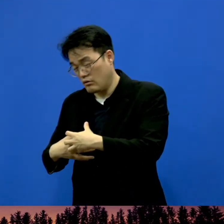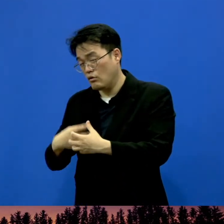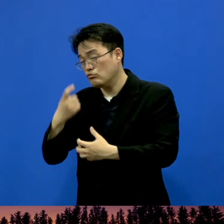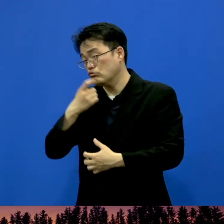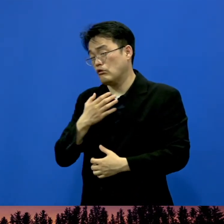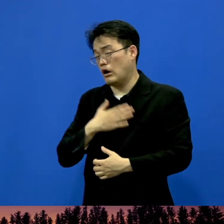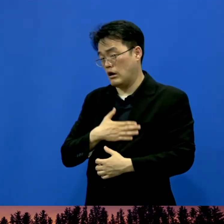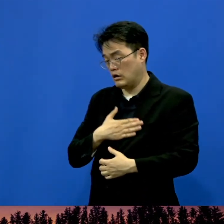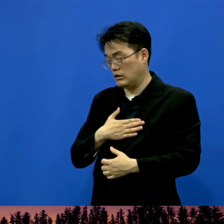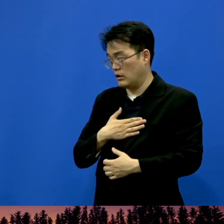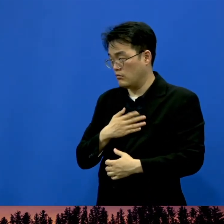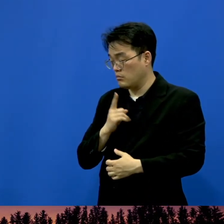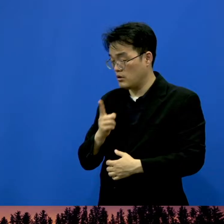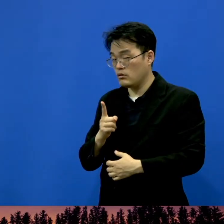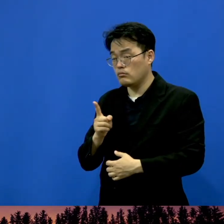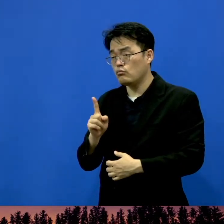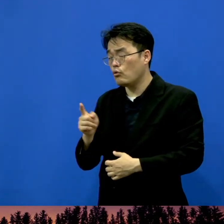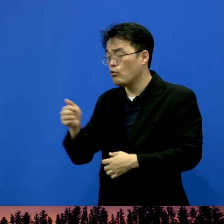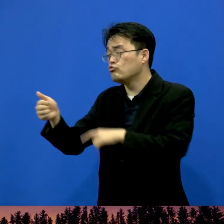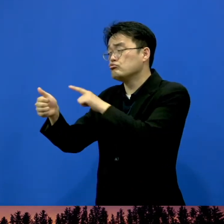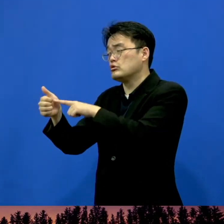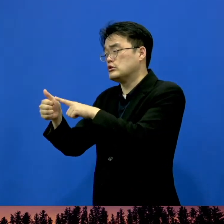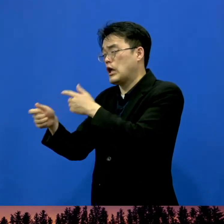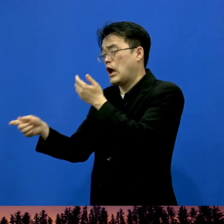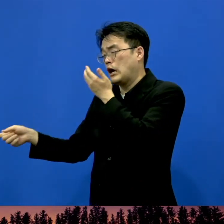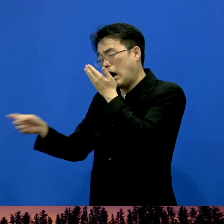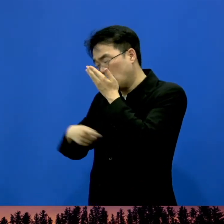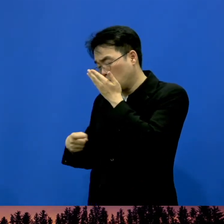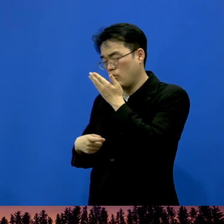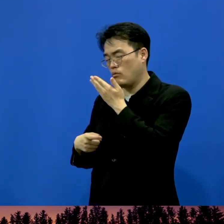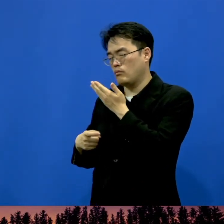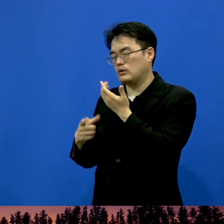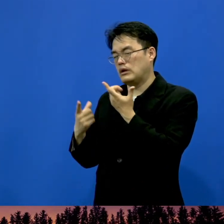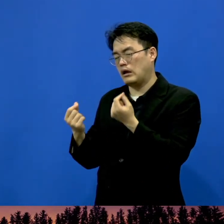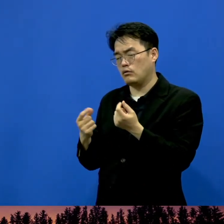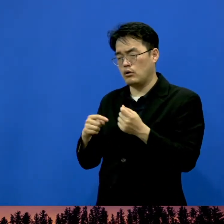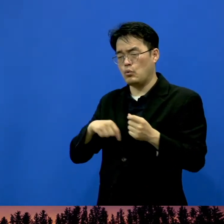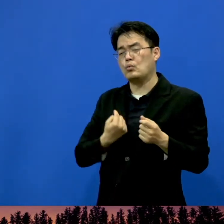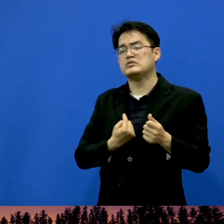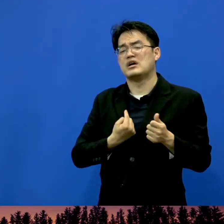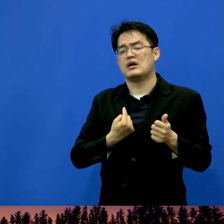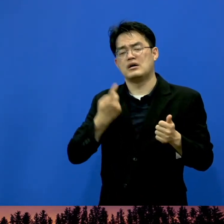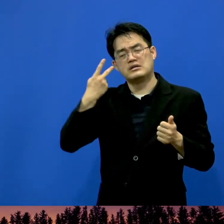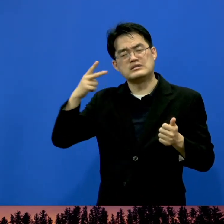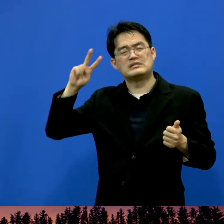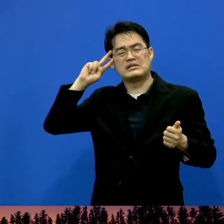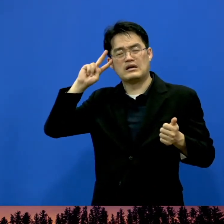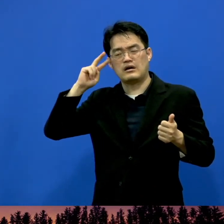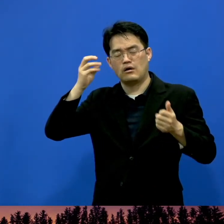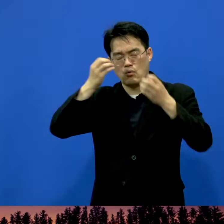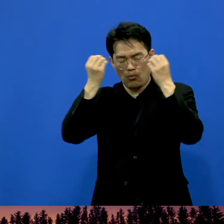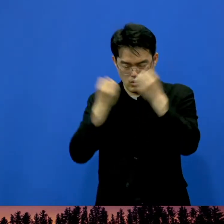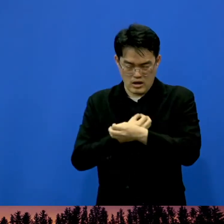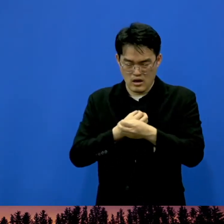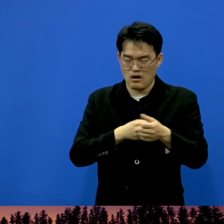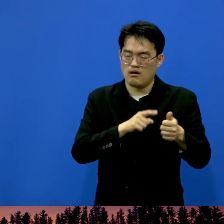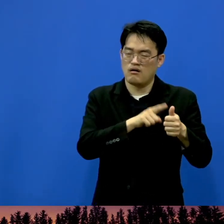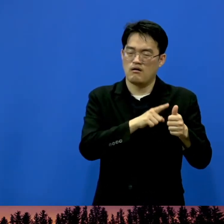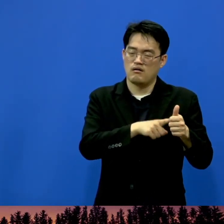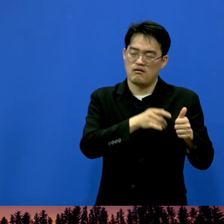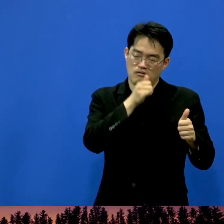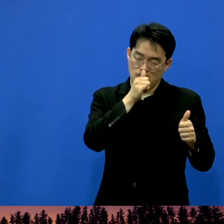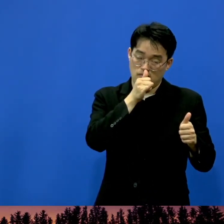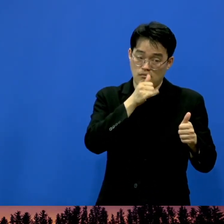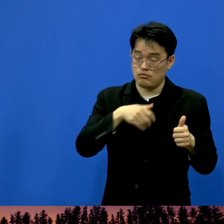뜻과 마찬가지예요. 순전히 자기 생각이에요. 자기 생각. 자기 생각에 함몰되어 있는 거예요.